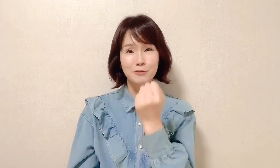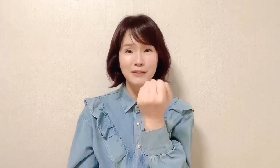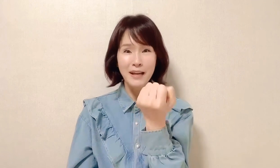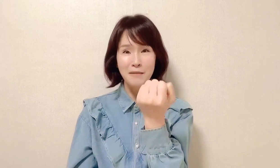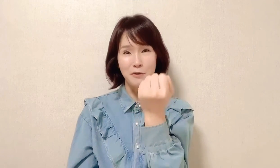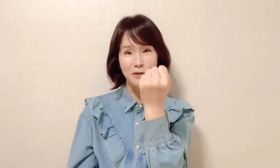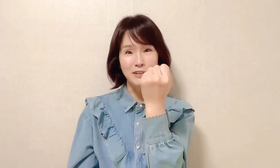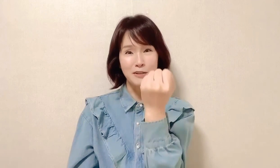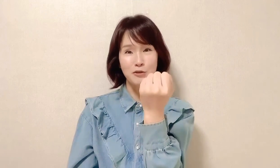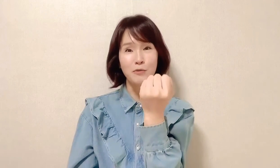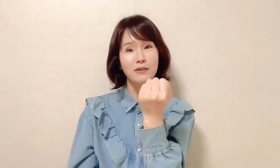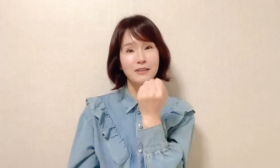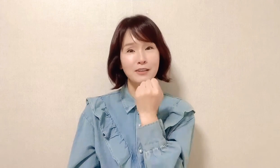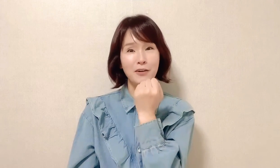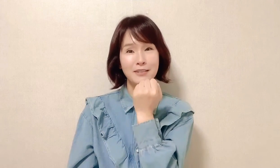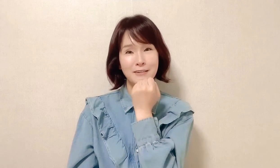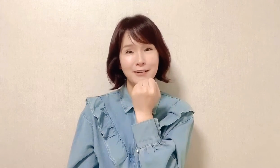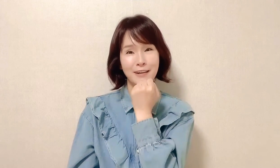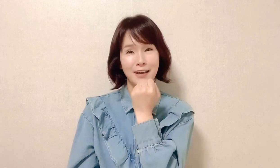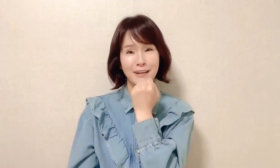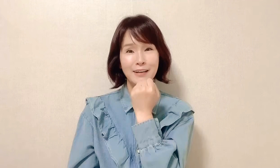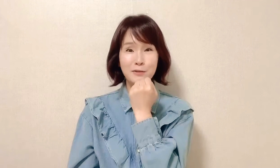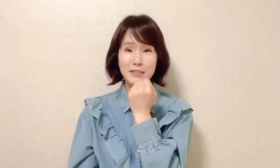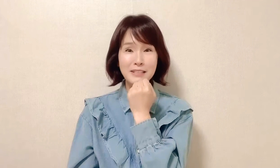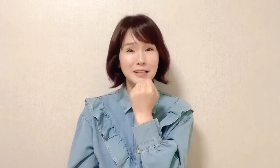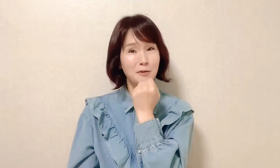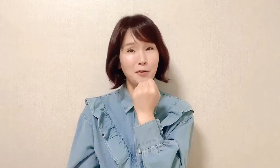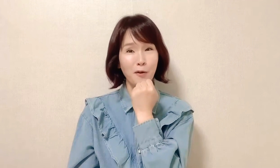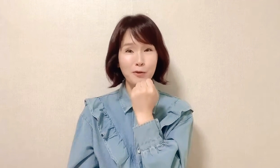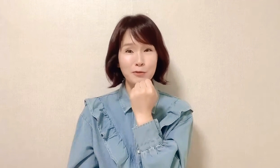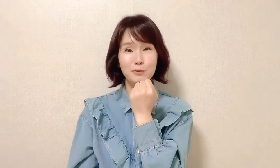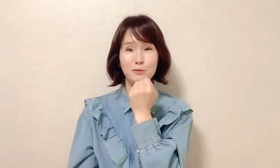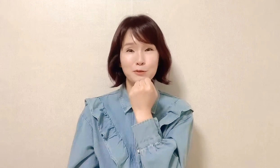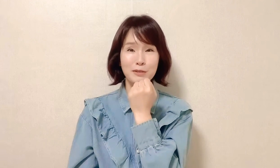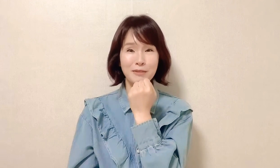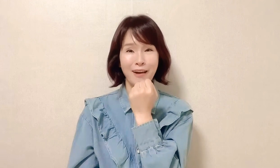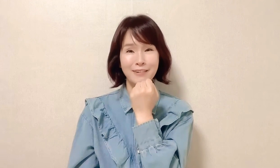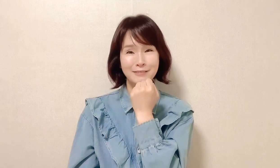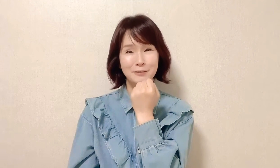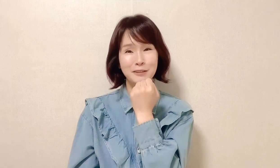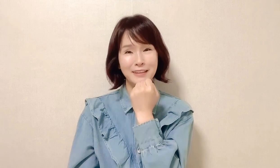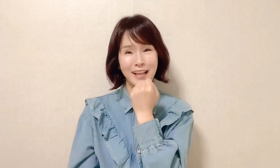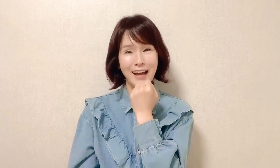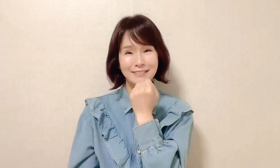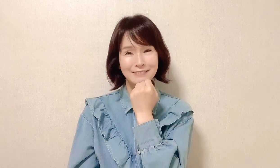웃다라는 표현은 이 주먹을 턱에서 이렇게. 그리고 실제로 얼굴 표정도 웃으시면 돼요. 웃다.